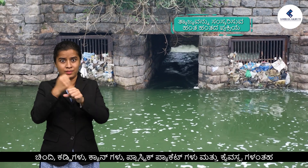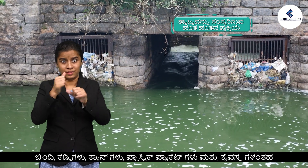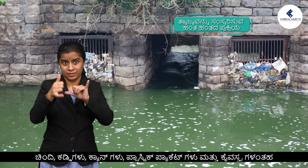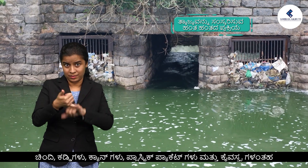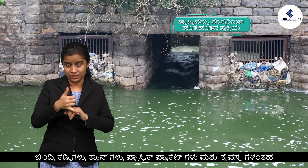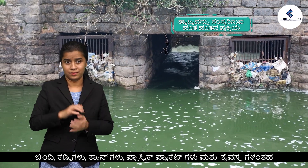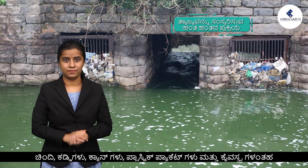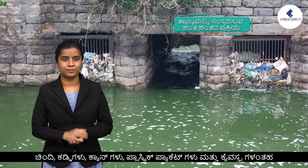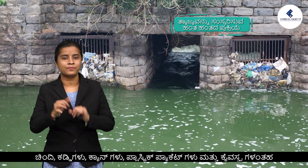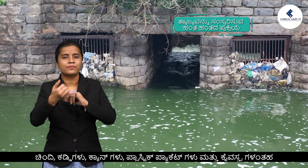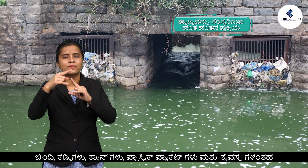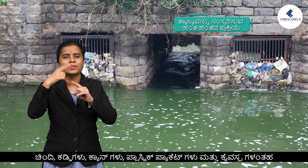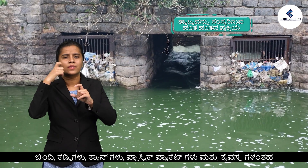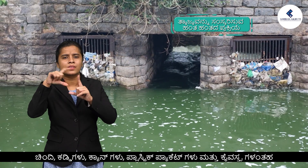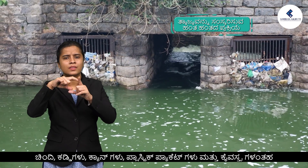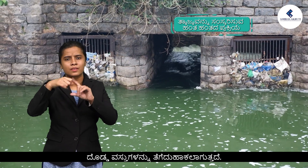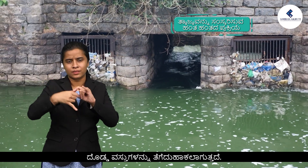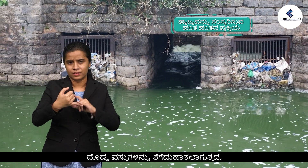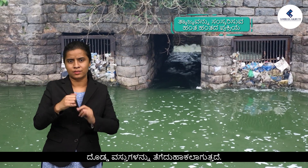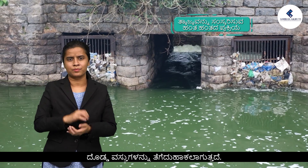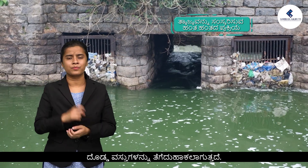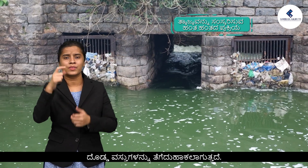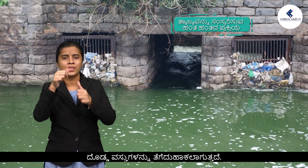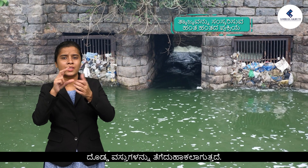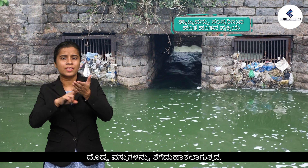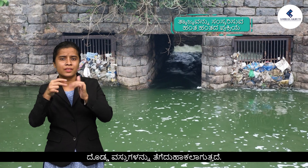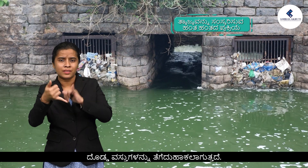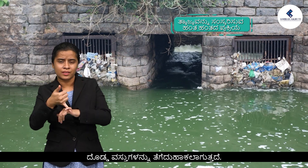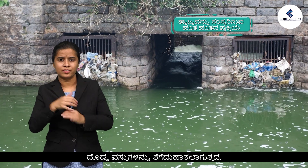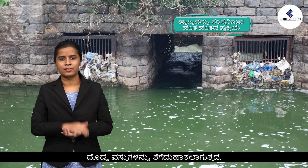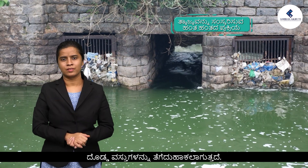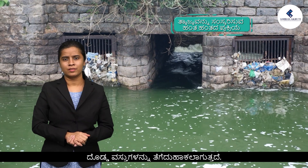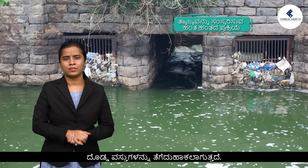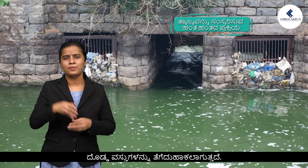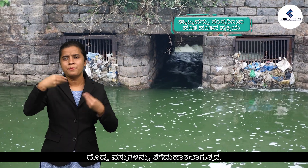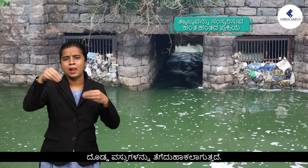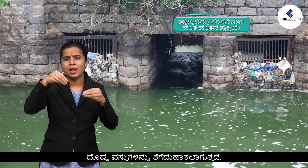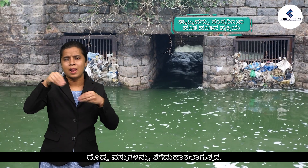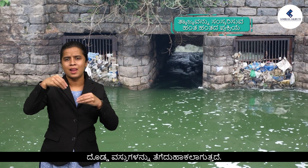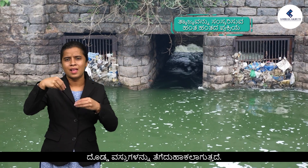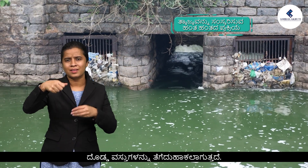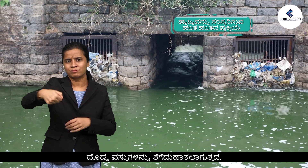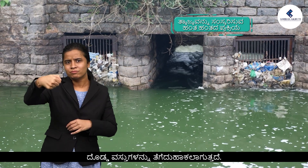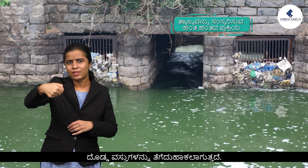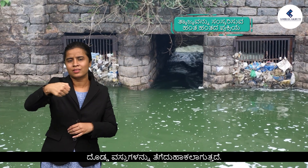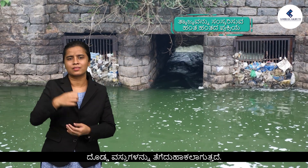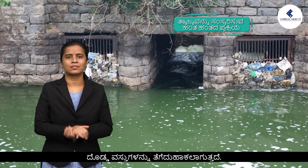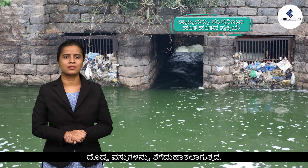ಪ್ಯಾಕೆಟ್ಗಳು ಮತ್ತು ಕೈವಸ್ತ್ರಗಳಂತಹ ದೊಡ್ಡ ವಸ್ತುಗಳನ್ನು ತೆಗೆದುಹಾಕಲಾಗುತ್ತದೆ.